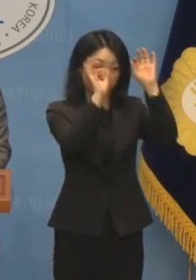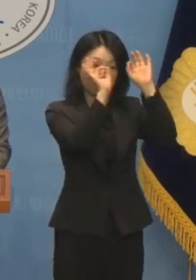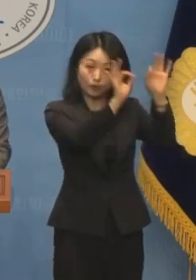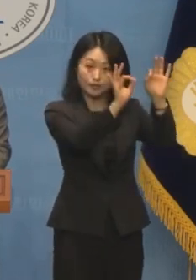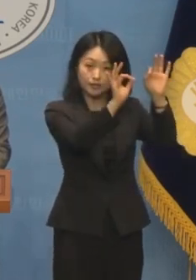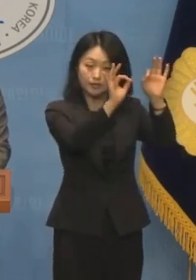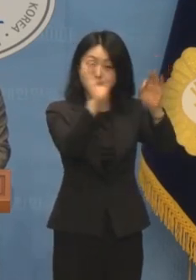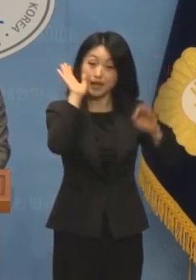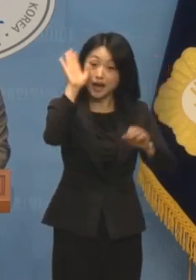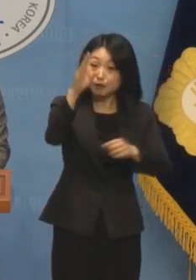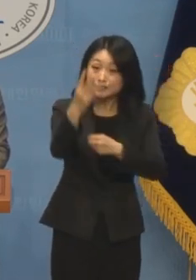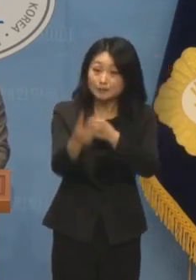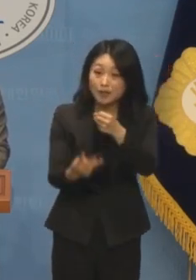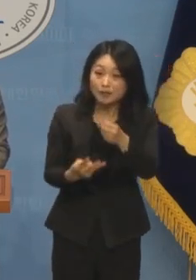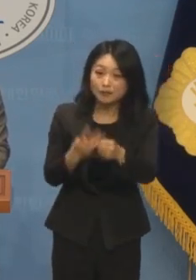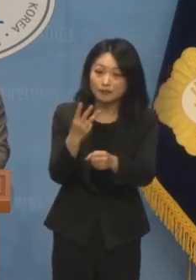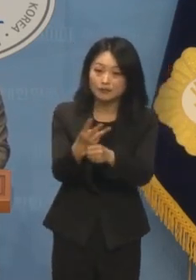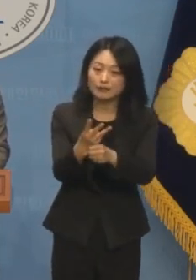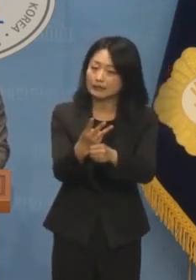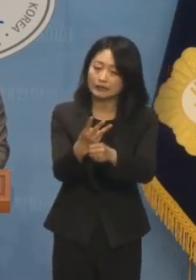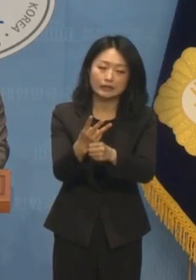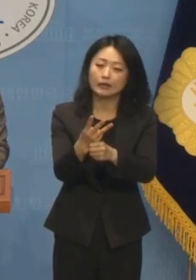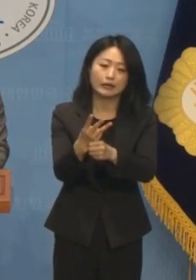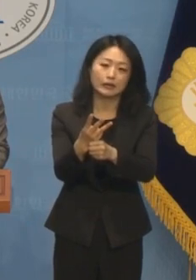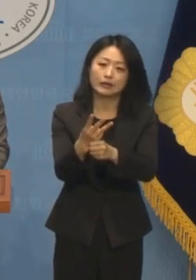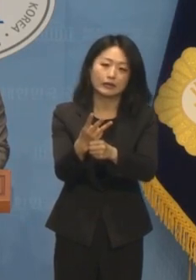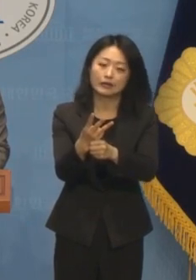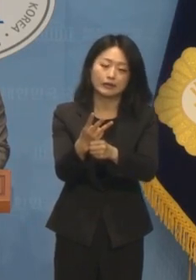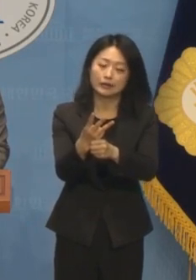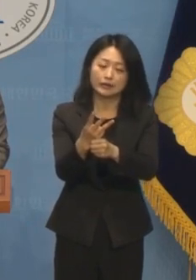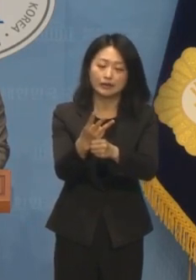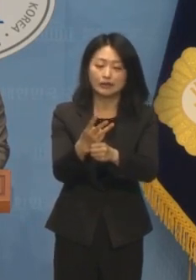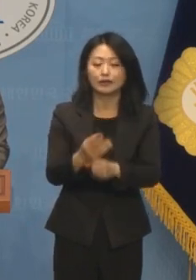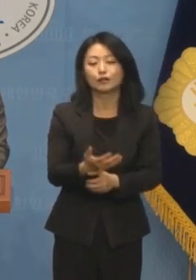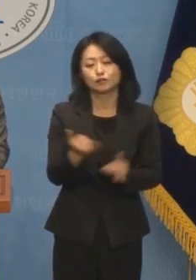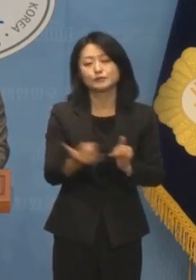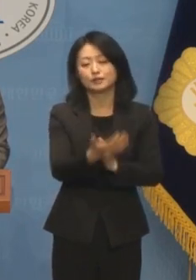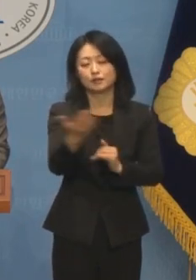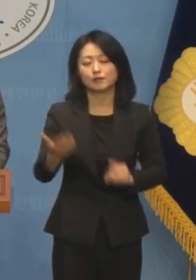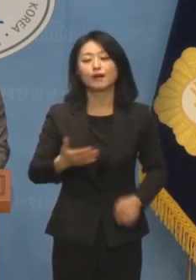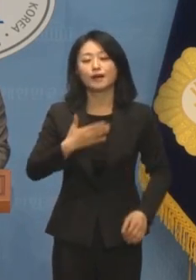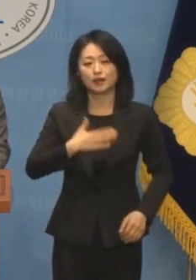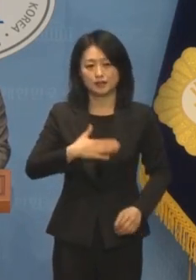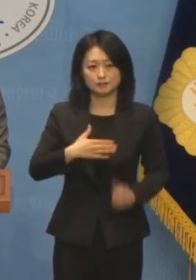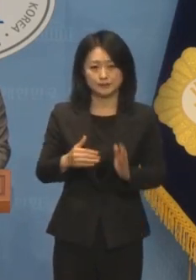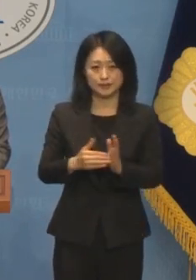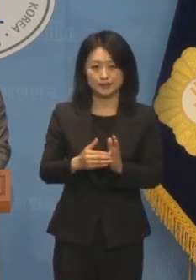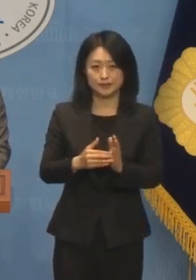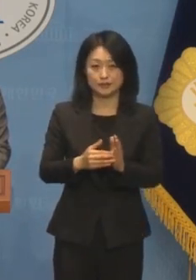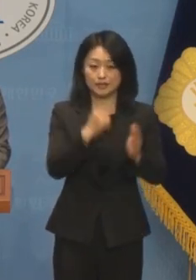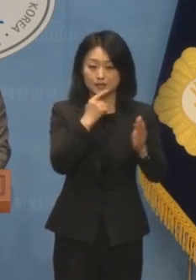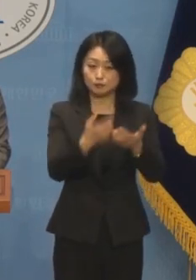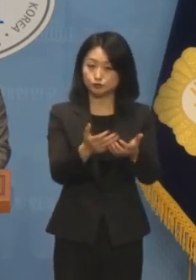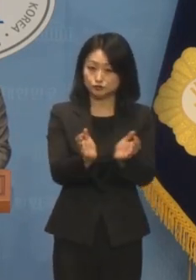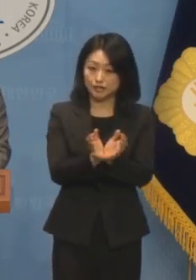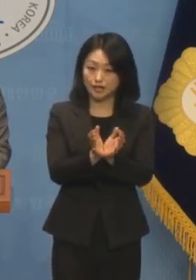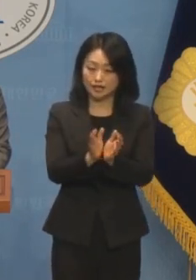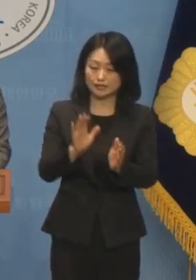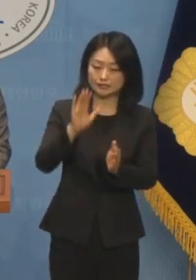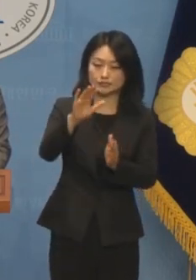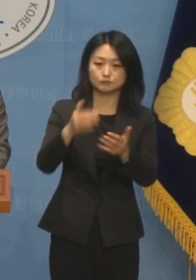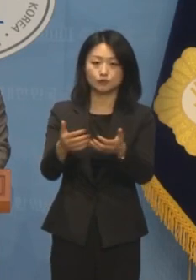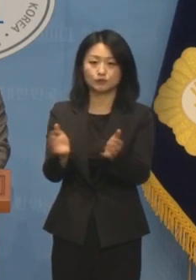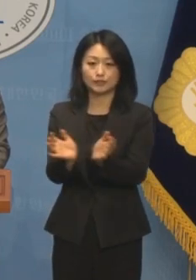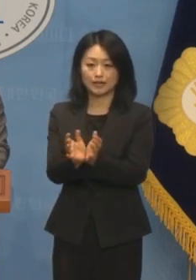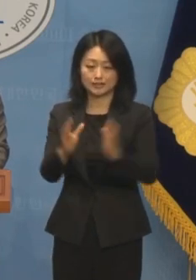앞으로 3년은 정말 이대로 안 되겠다라는 것이 국민의 뜻이었습니다. 더불어민주당과 진보